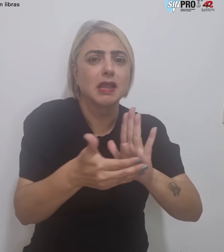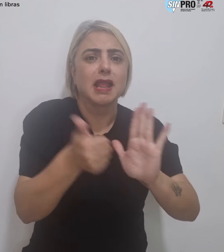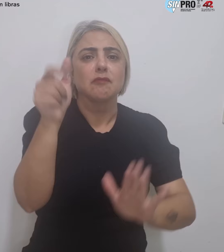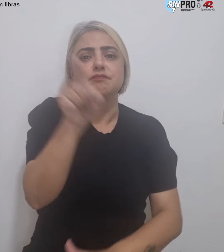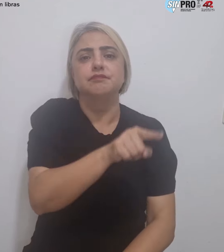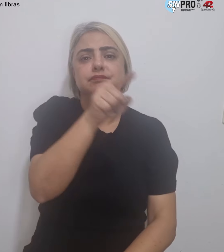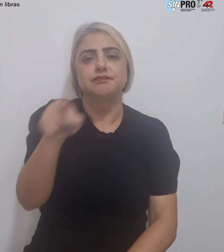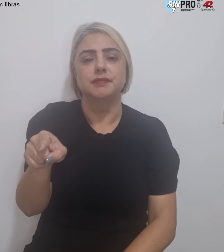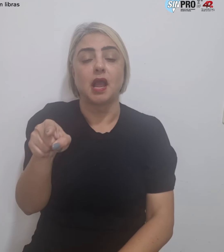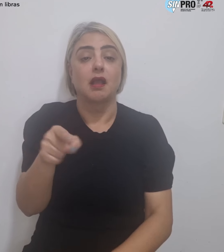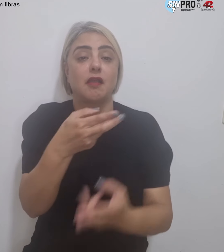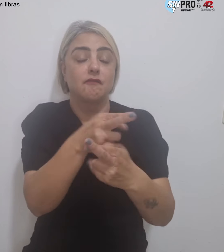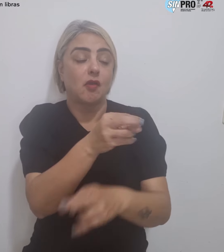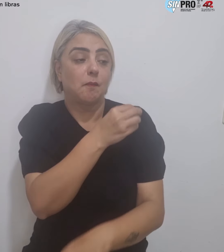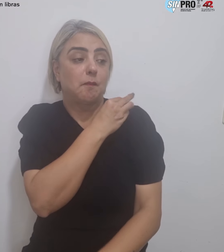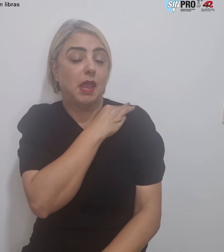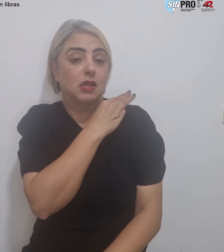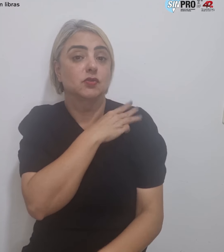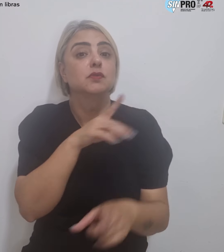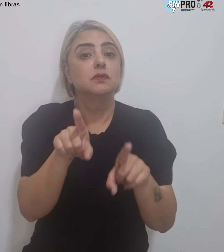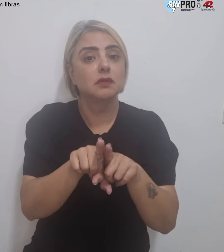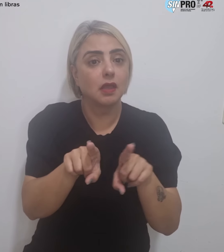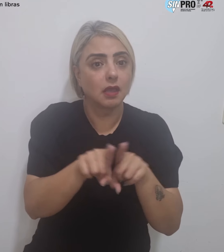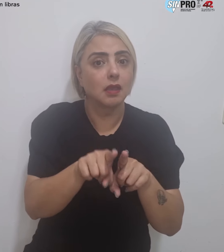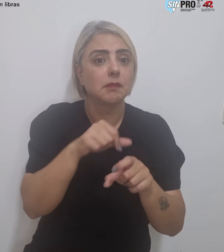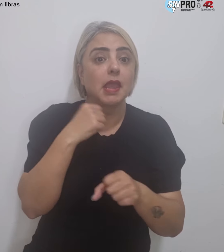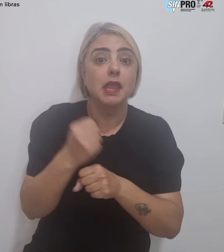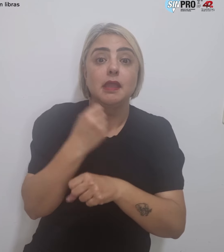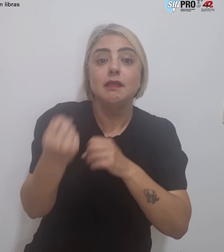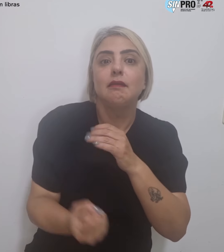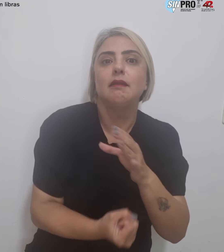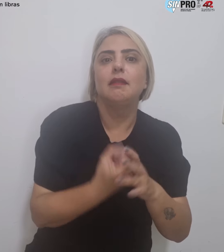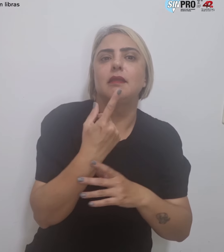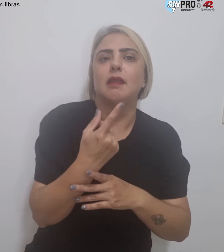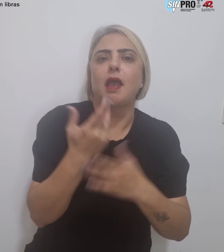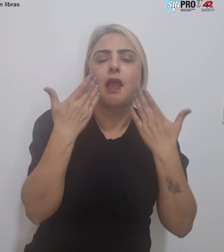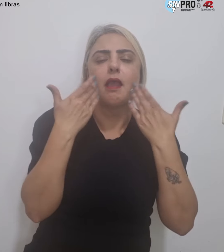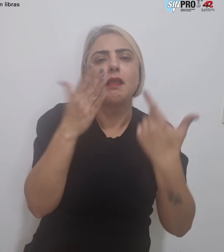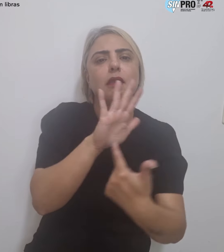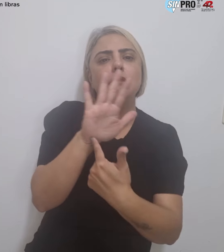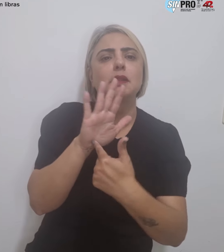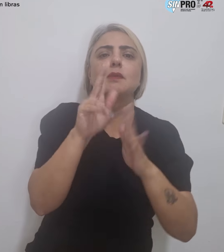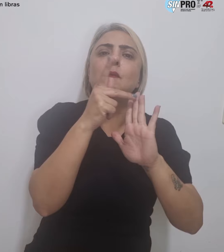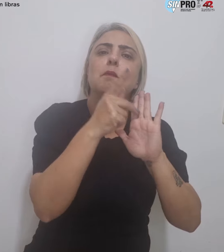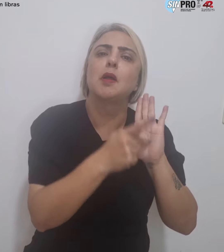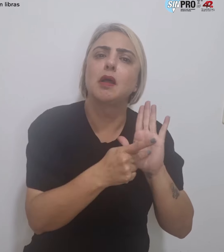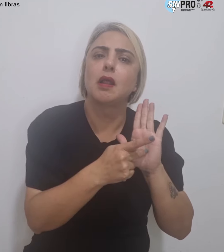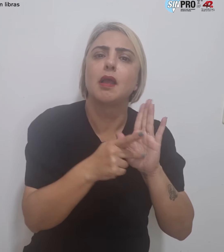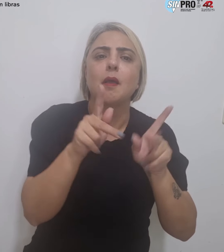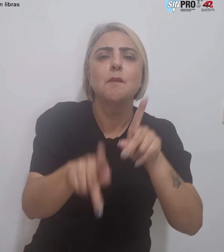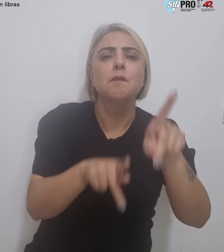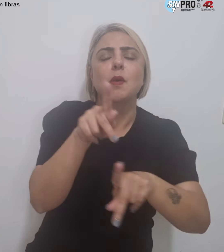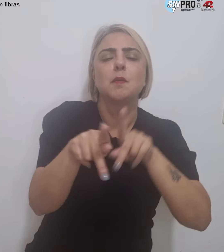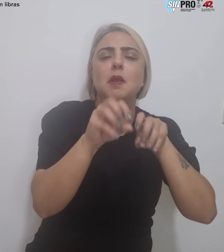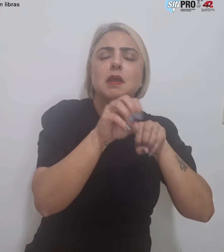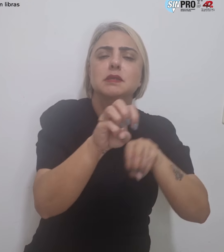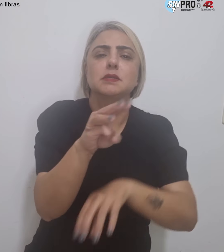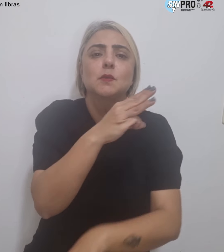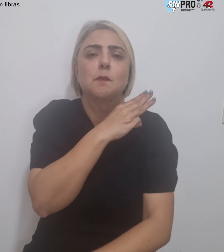ensino médio, como também construir e apresentar um projeto popular de ensino médio como